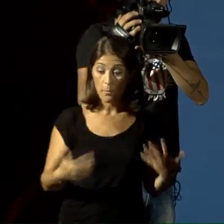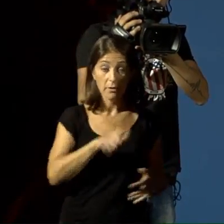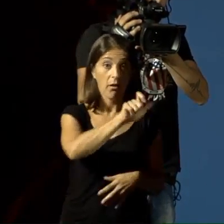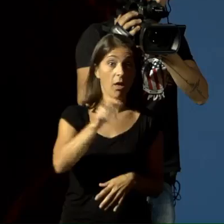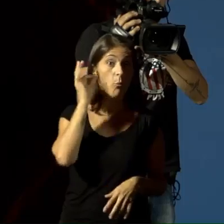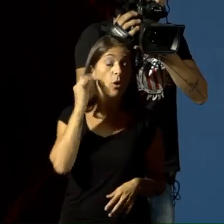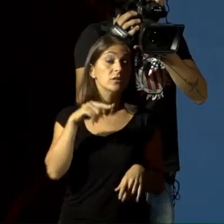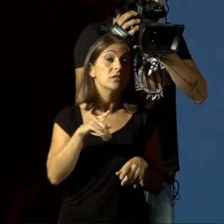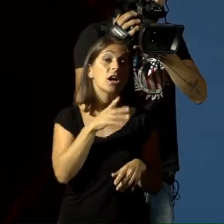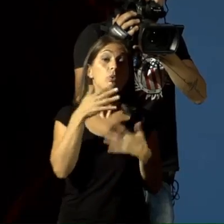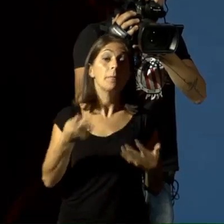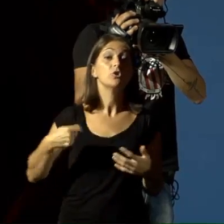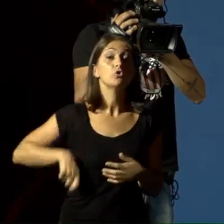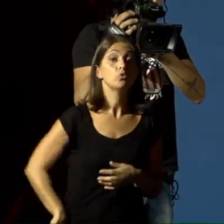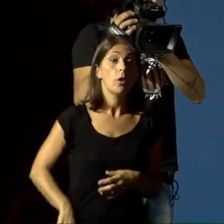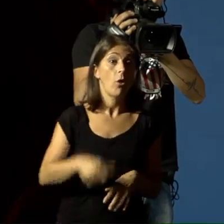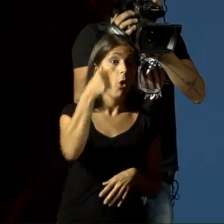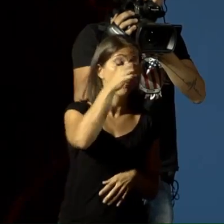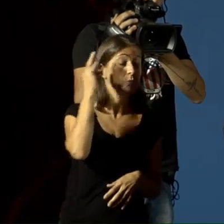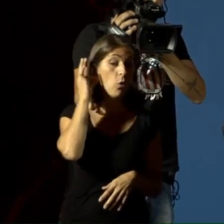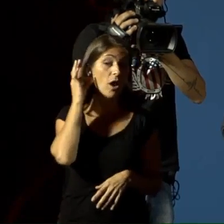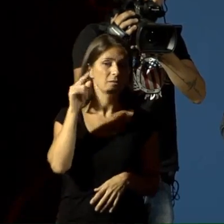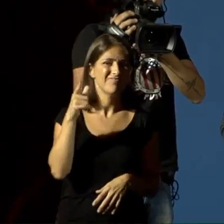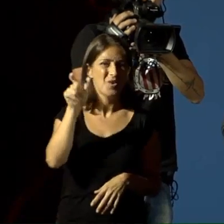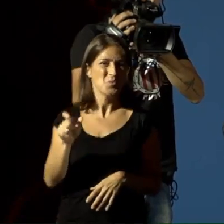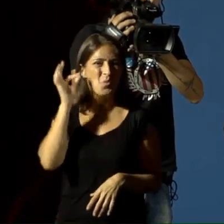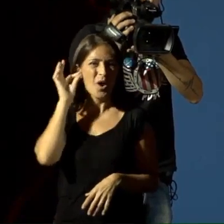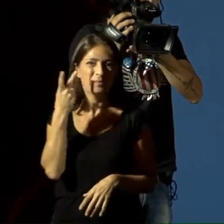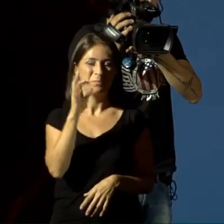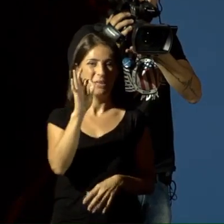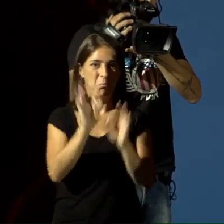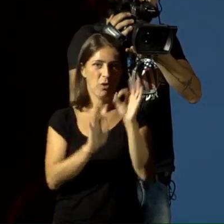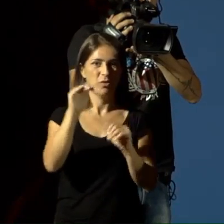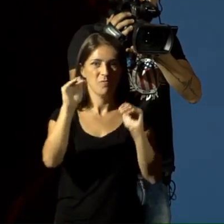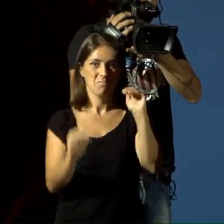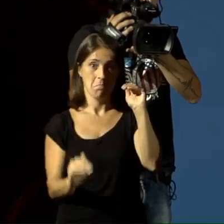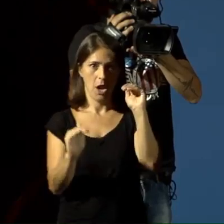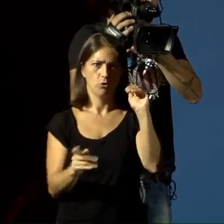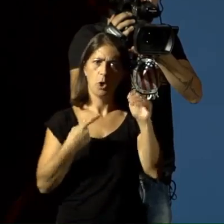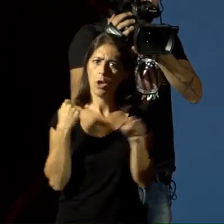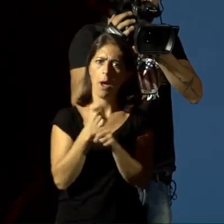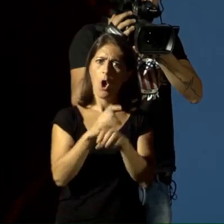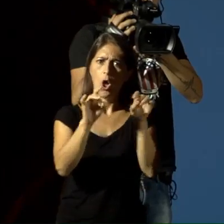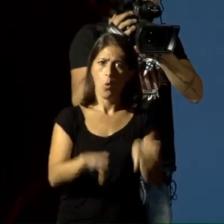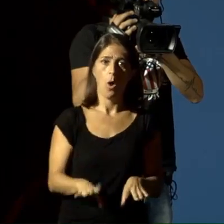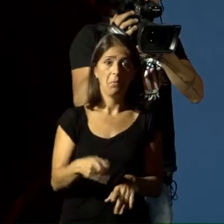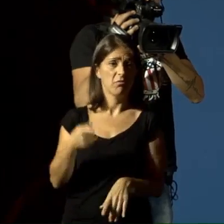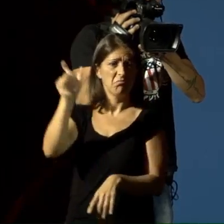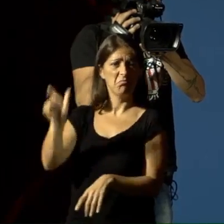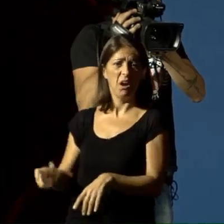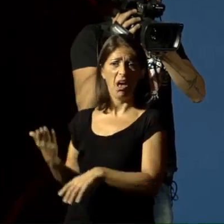20% menos de salario que os homes por facer o mesmo traballo no noso país, a pesar de que ao candidato popular non lle